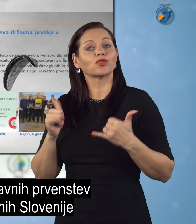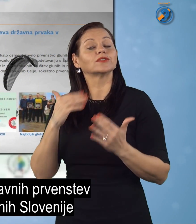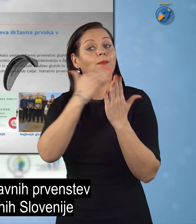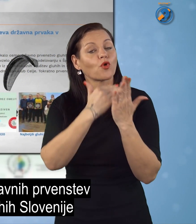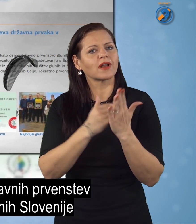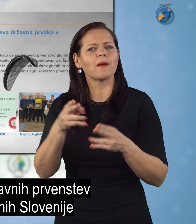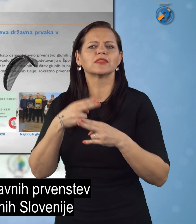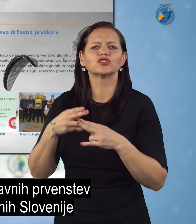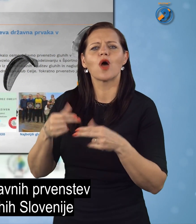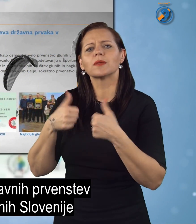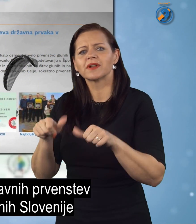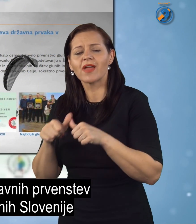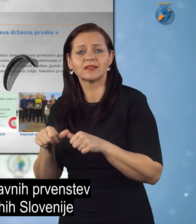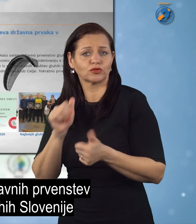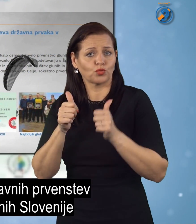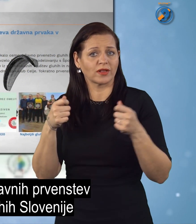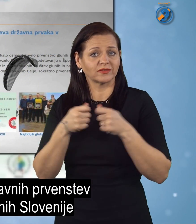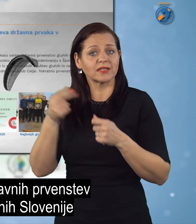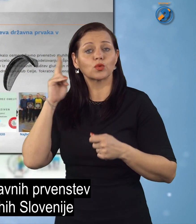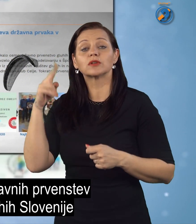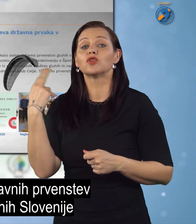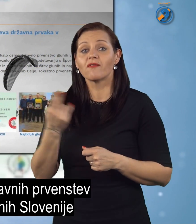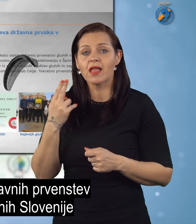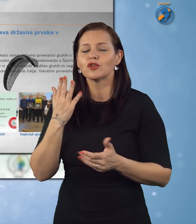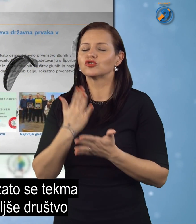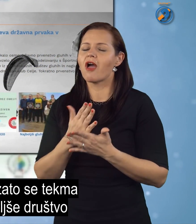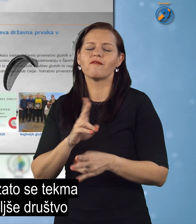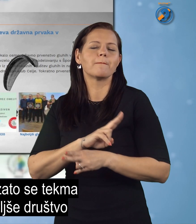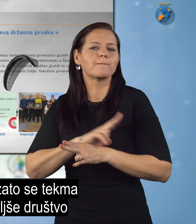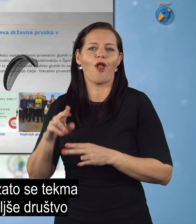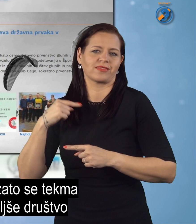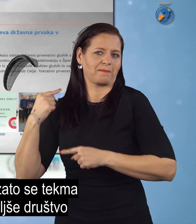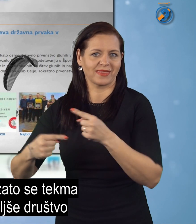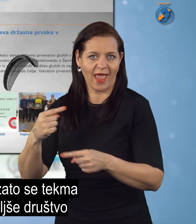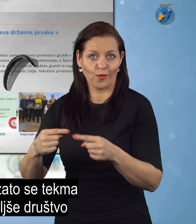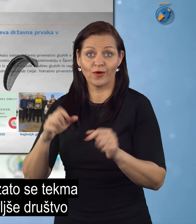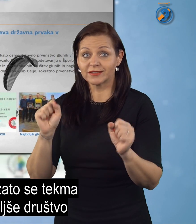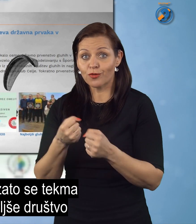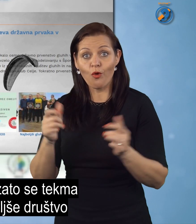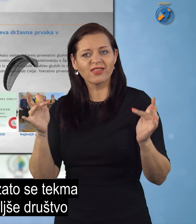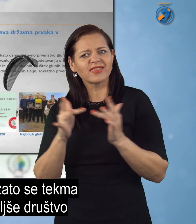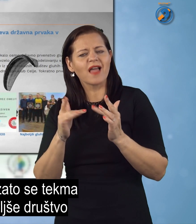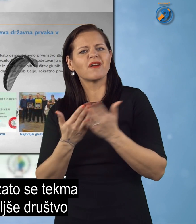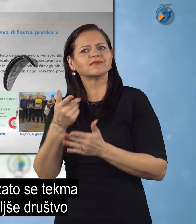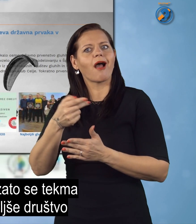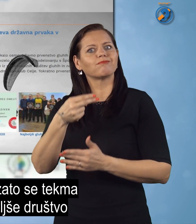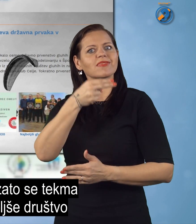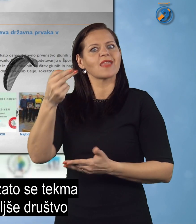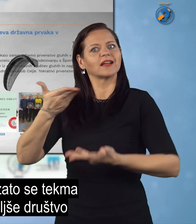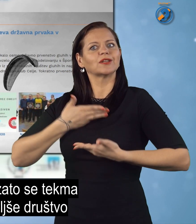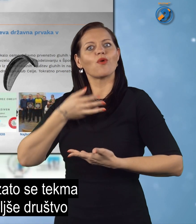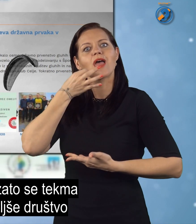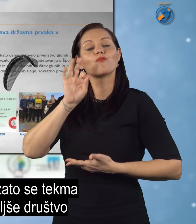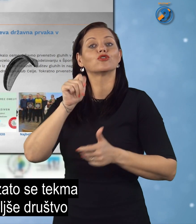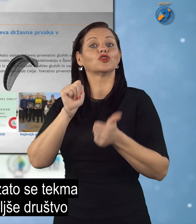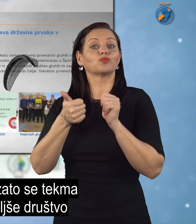Letos je program državnih prvenstev Športne zveze gluhih Slovenije že v polnem teku, zato se tekma za naziv